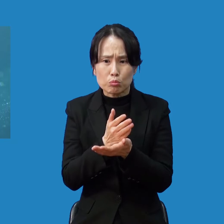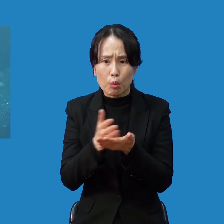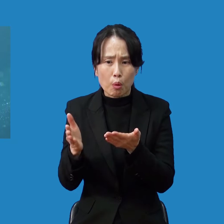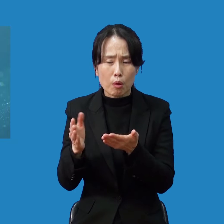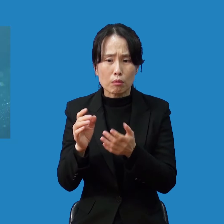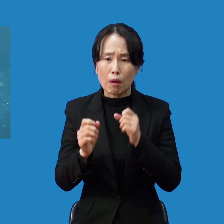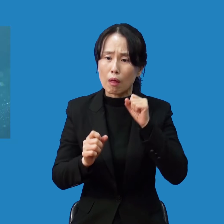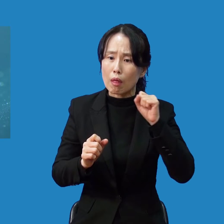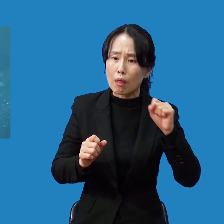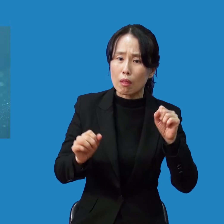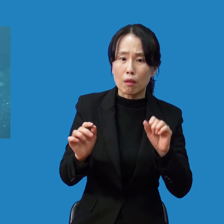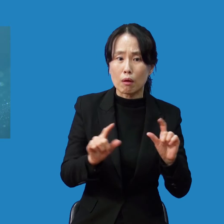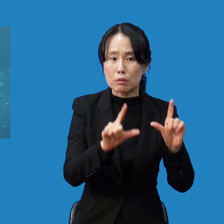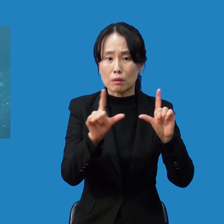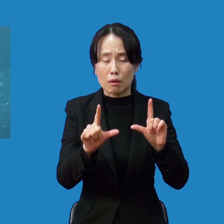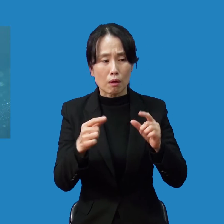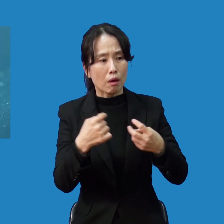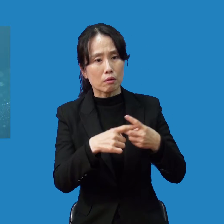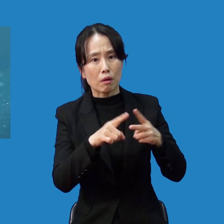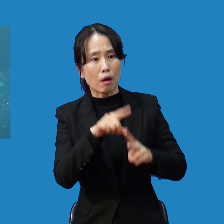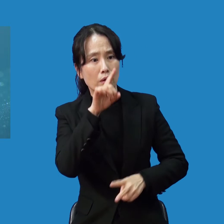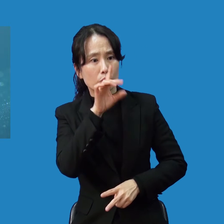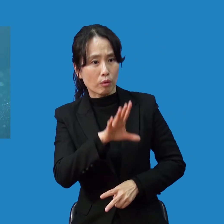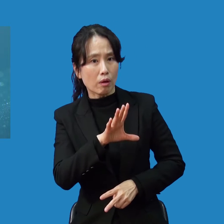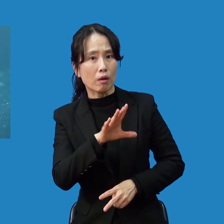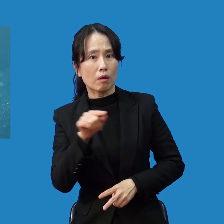매여서 사는지 이해를 할 수가 없습니다.